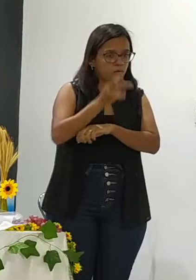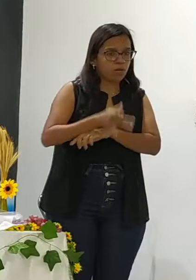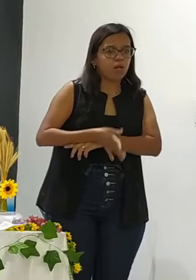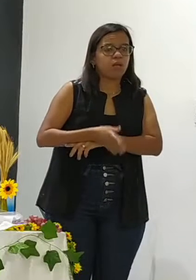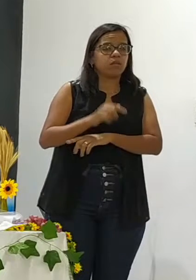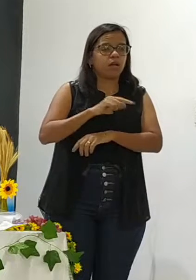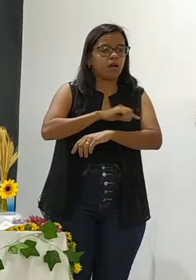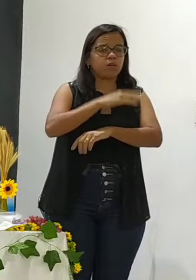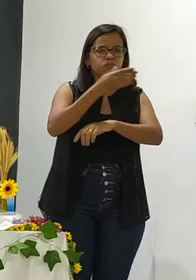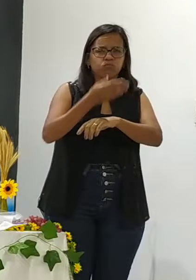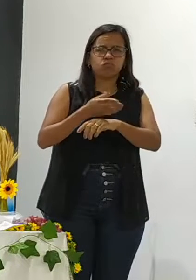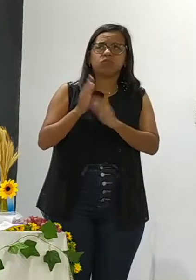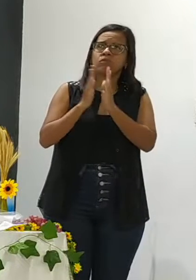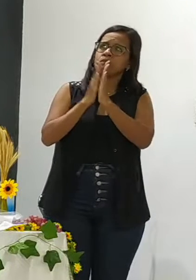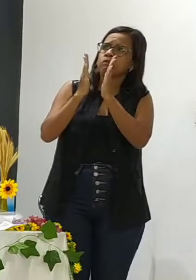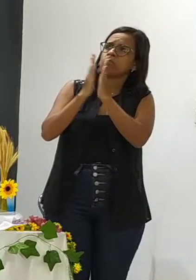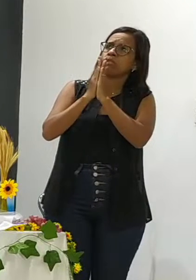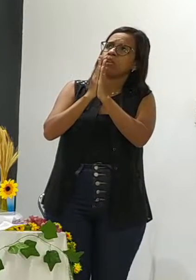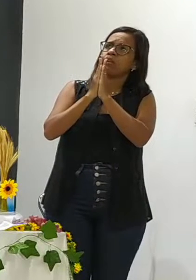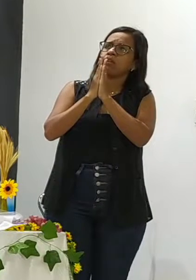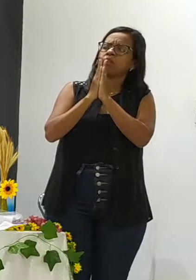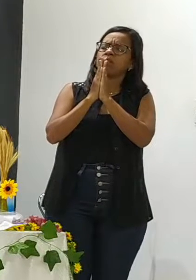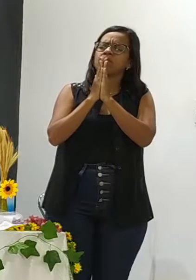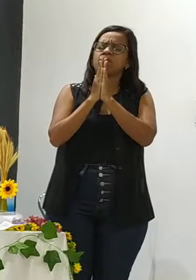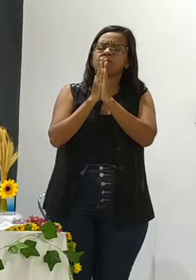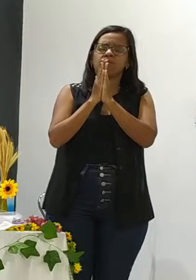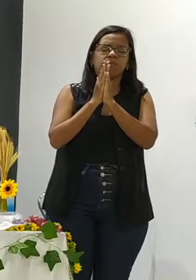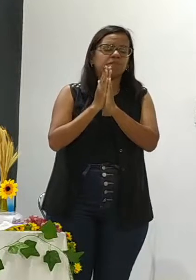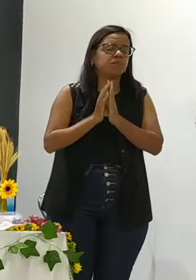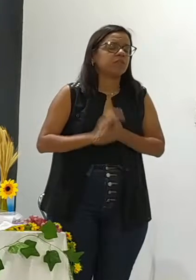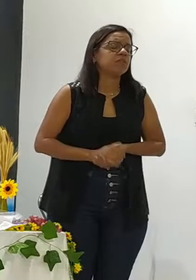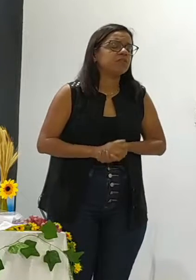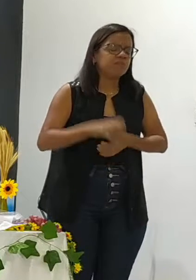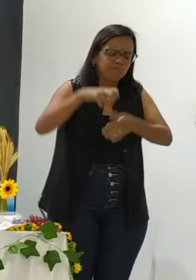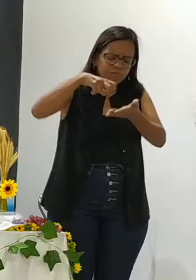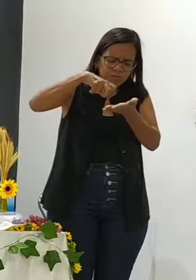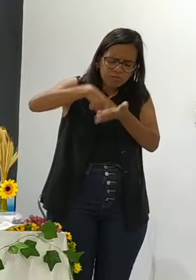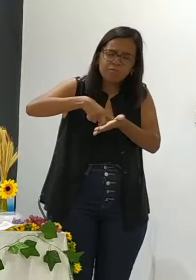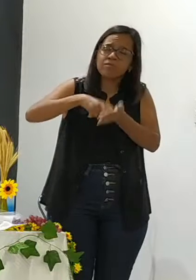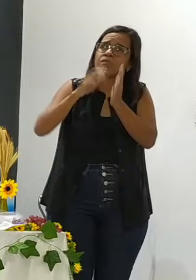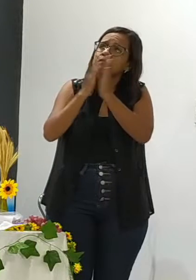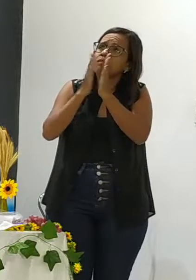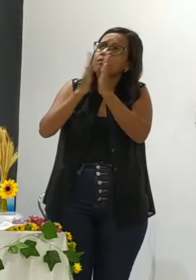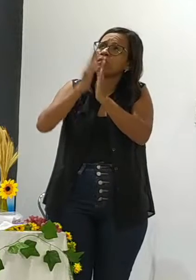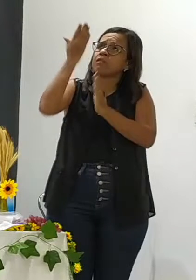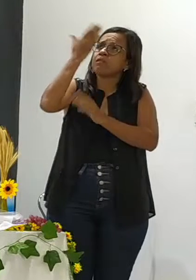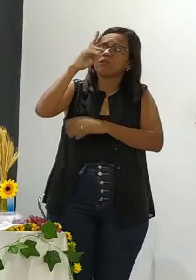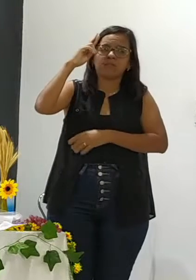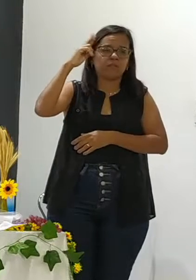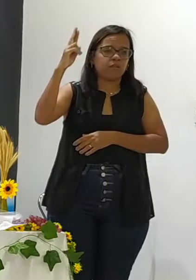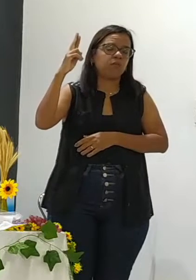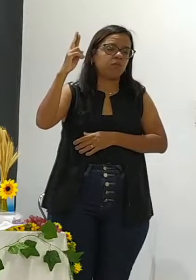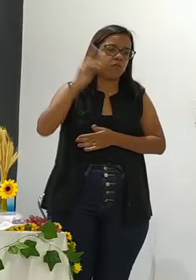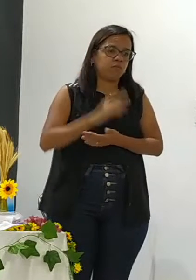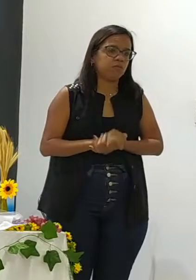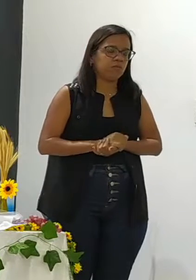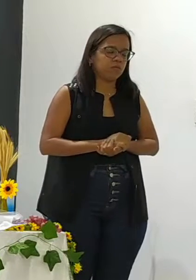do colégio lá, fui lá para a torre, lá me entrei para dentro da mata e me ajoelhei e chorei na presença do Senhor e falei com